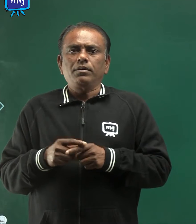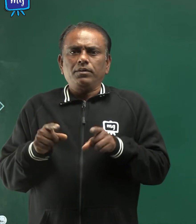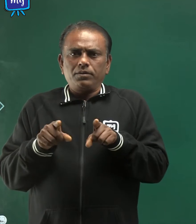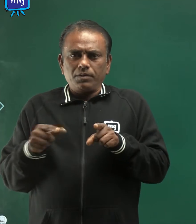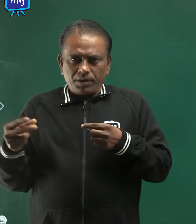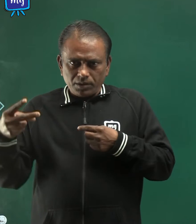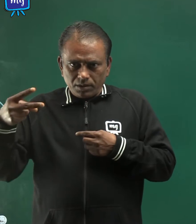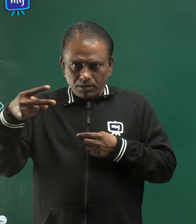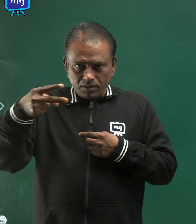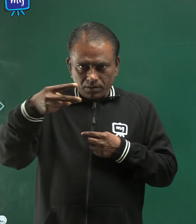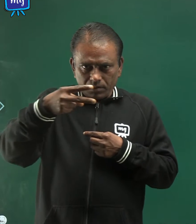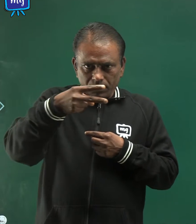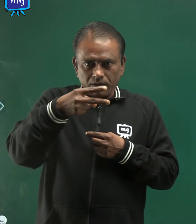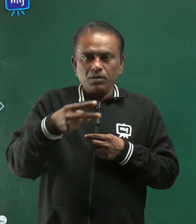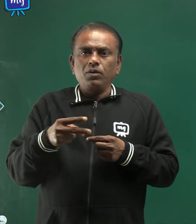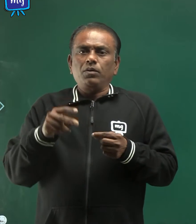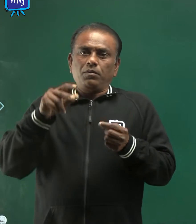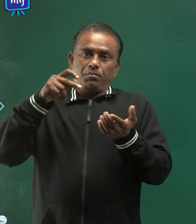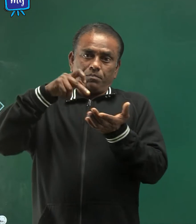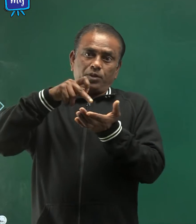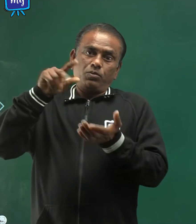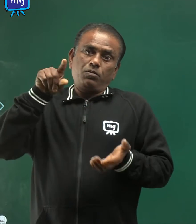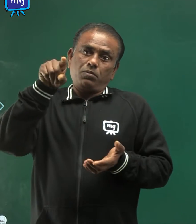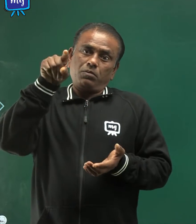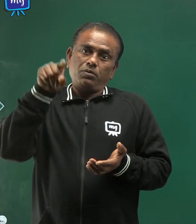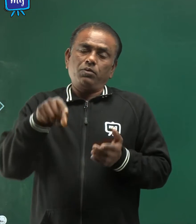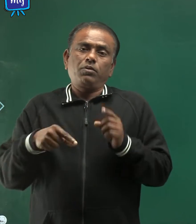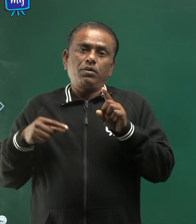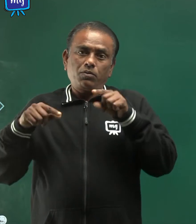समांतर उस बिंदु से होकर